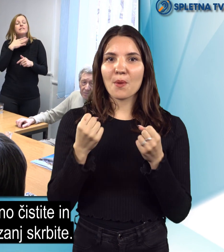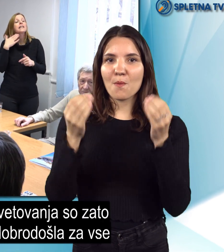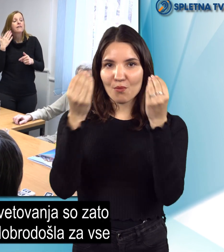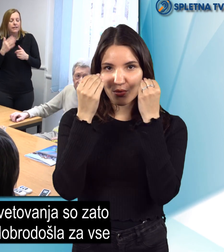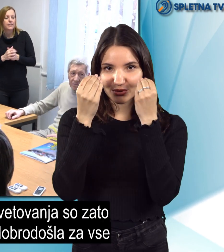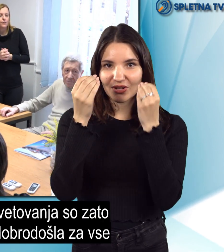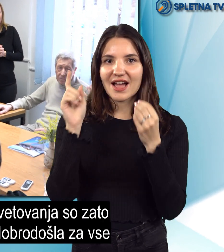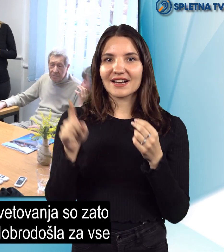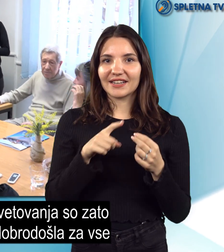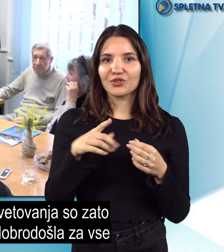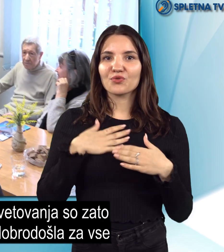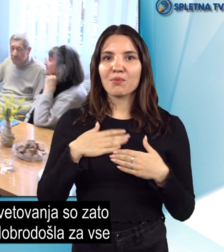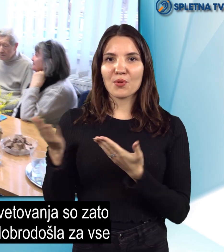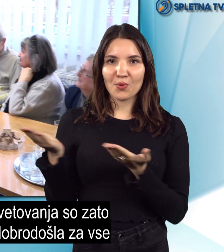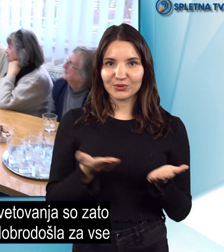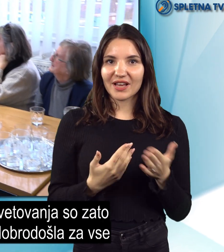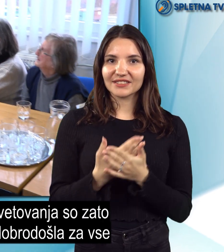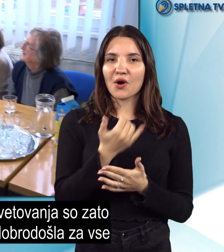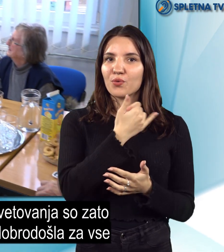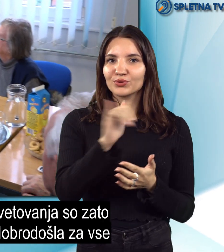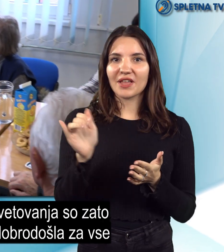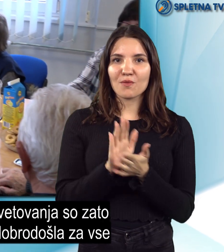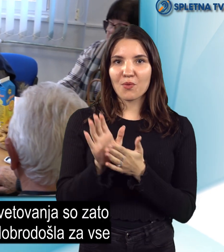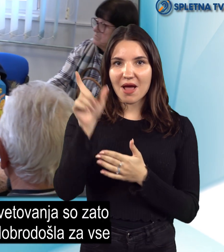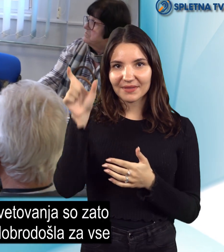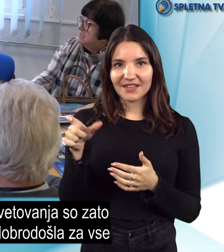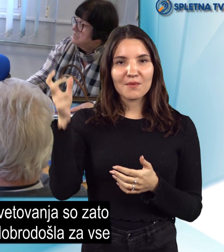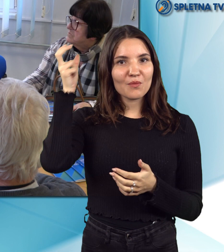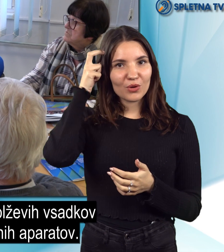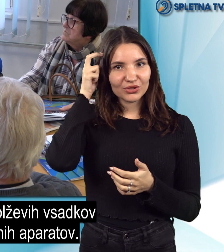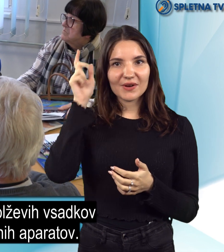skrbite. Ravno takšna svetovanja so zato zelo poučna